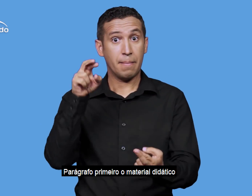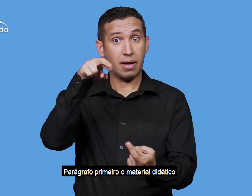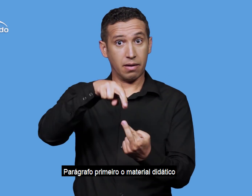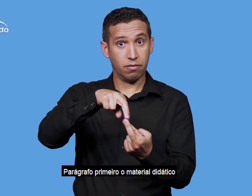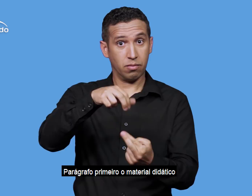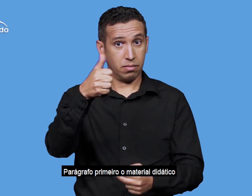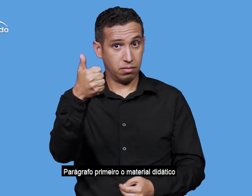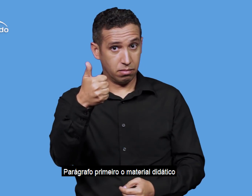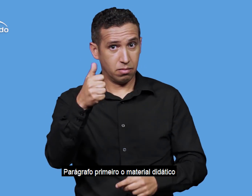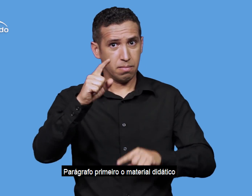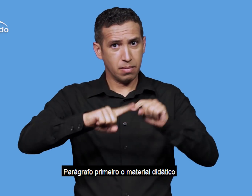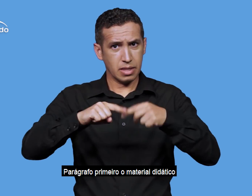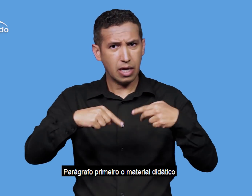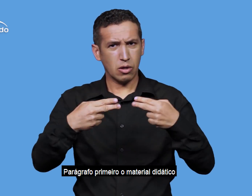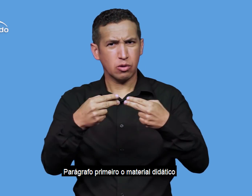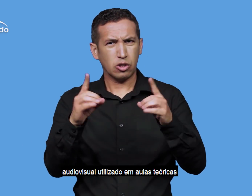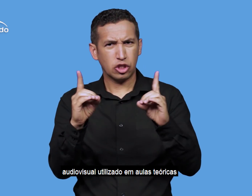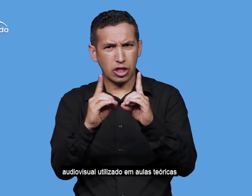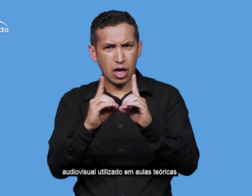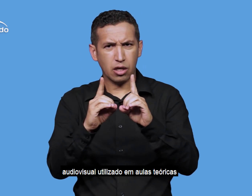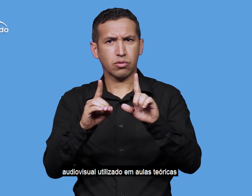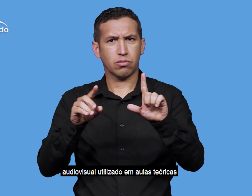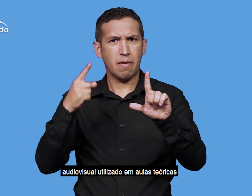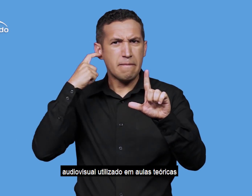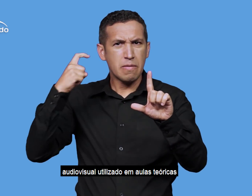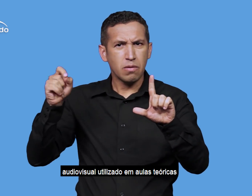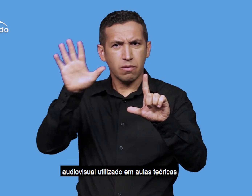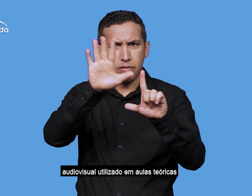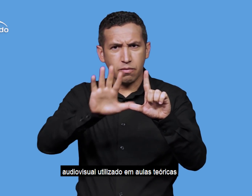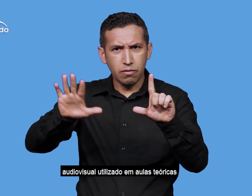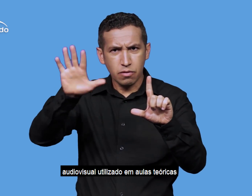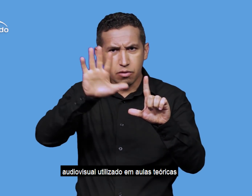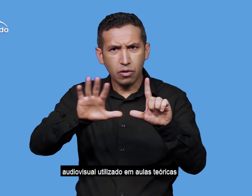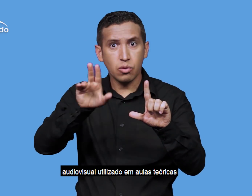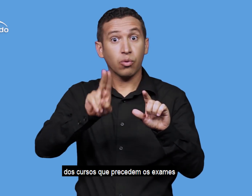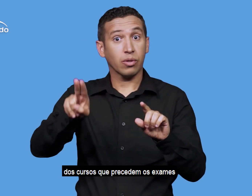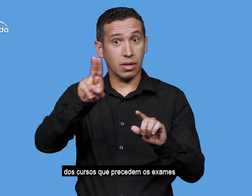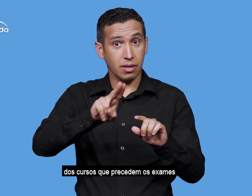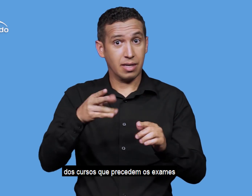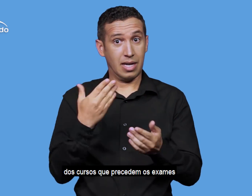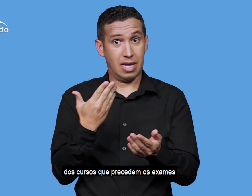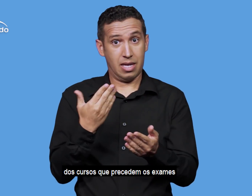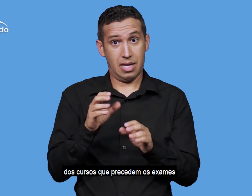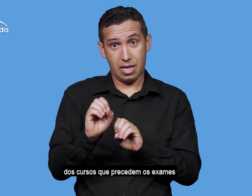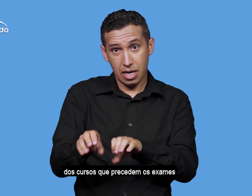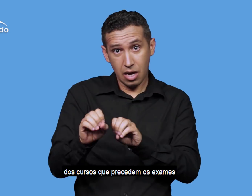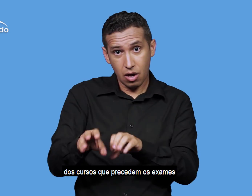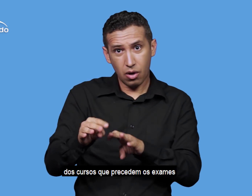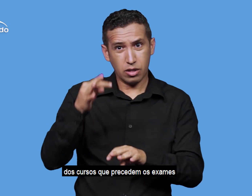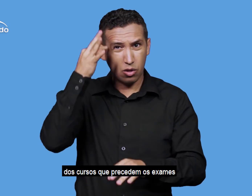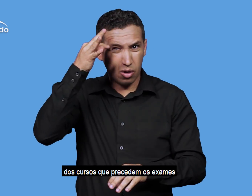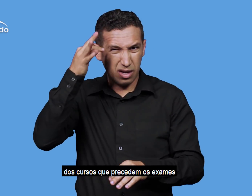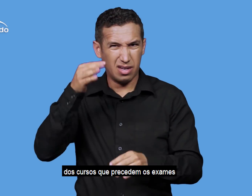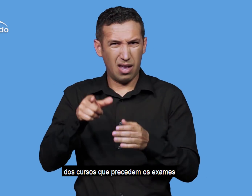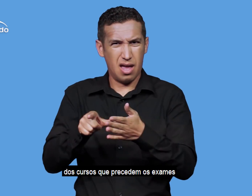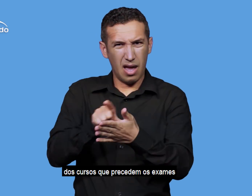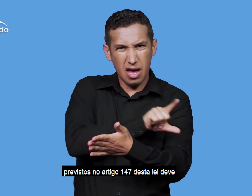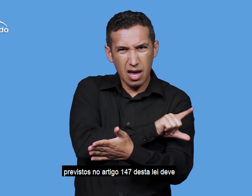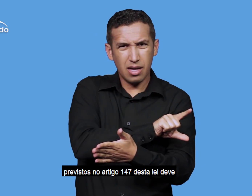primeiro o material didático audiovisual utilizado em aulas teóricas os cursos que precedem os exames previstos